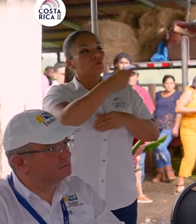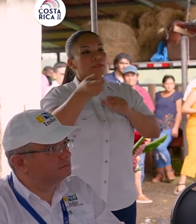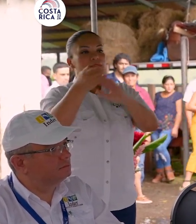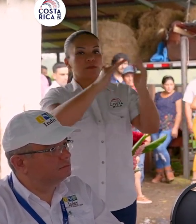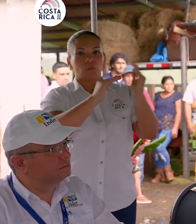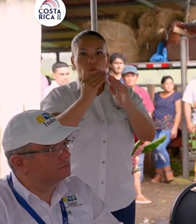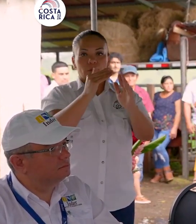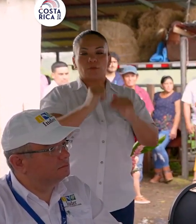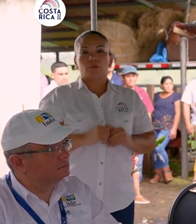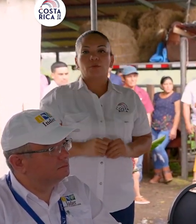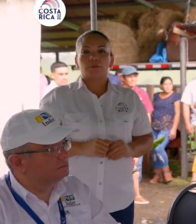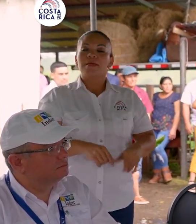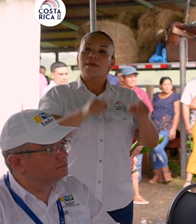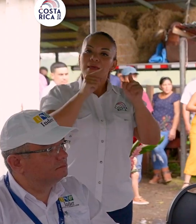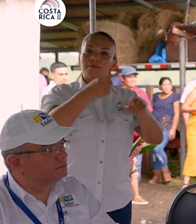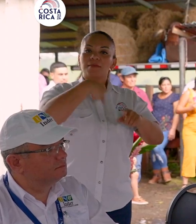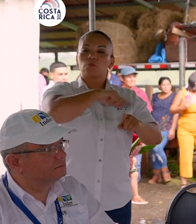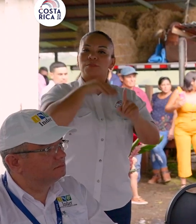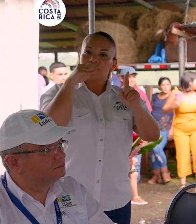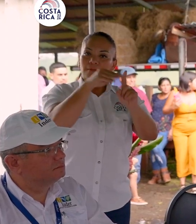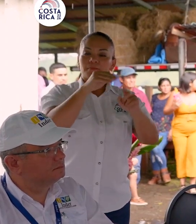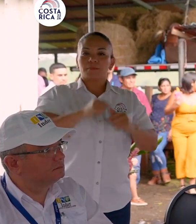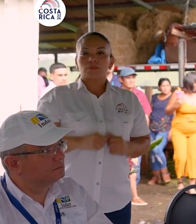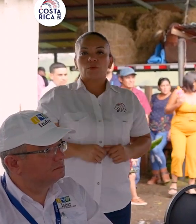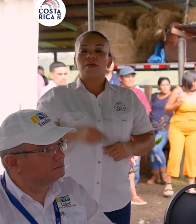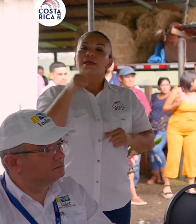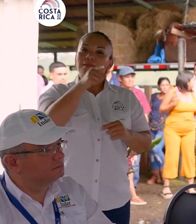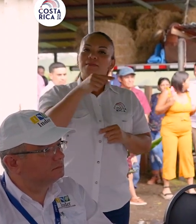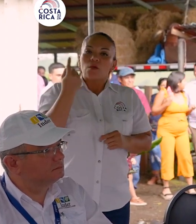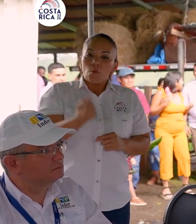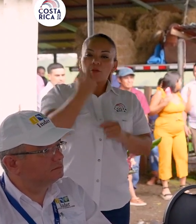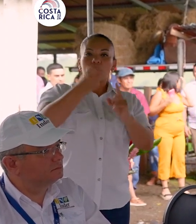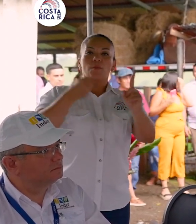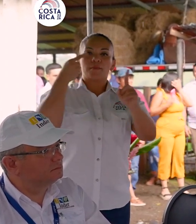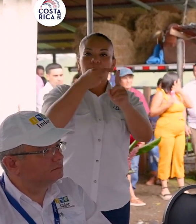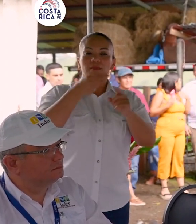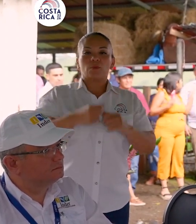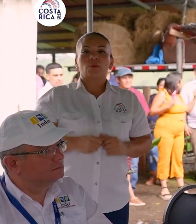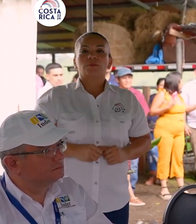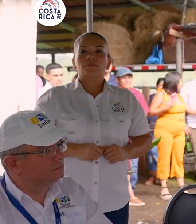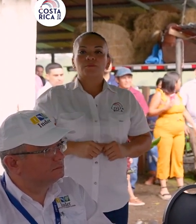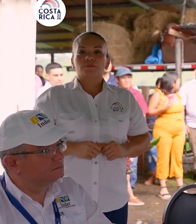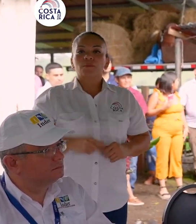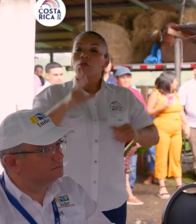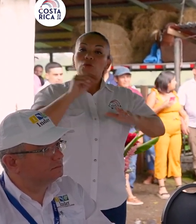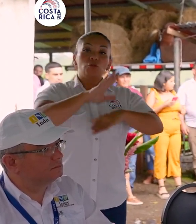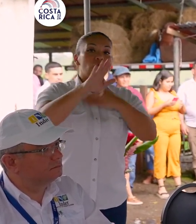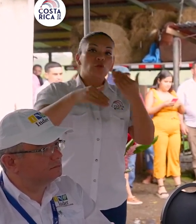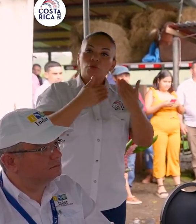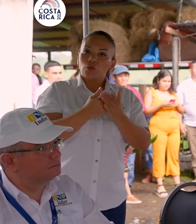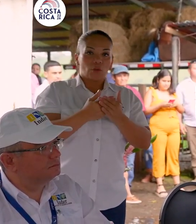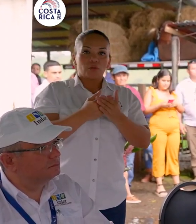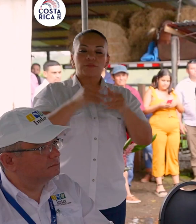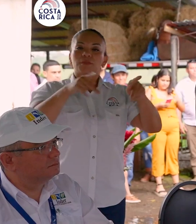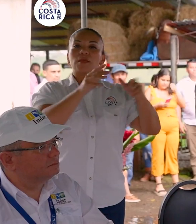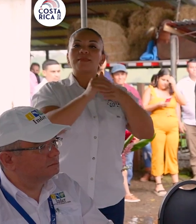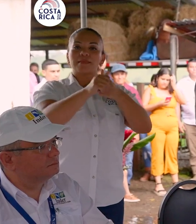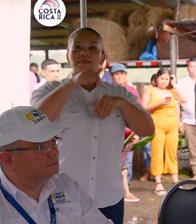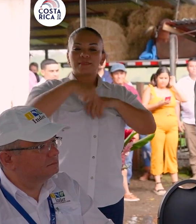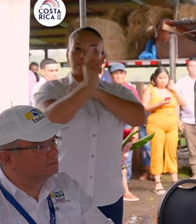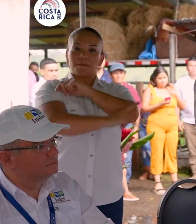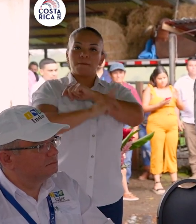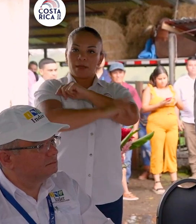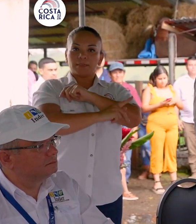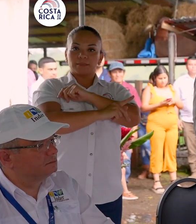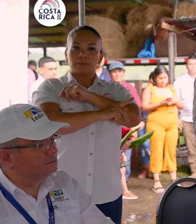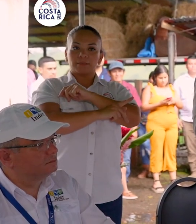pueblo, esa es nuestra misión, es nuestro único objetivo. No todos los dirigentes de este país